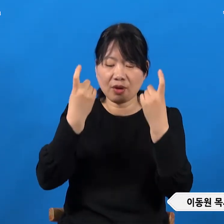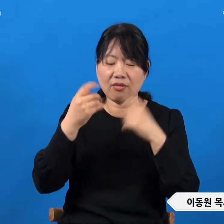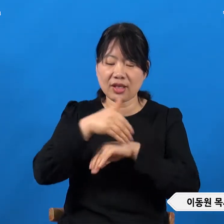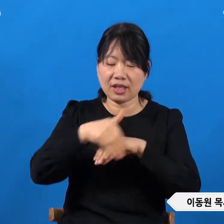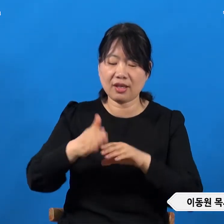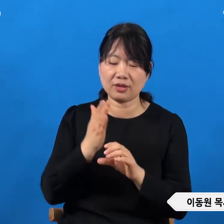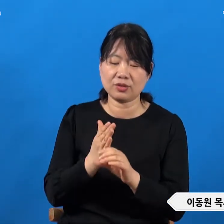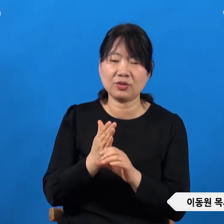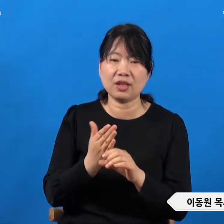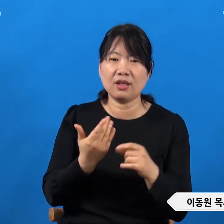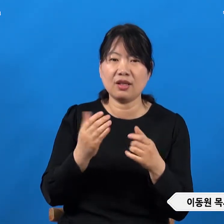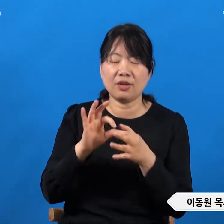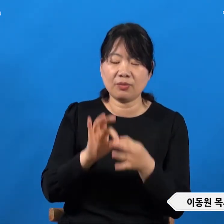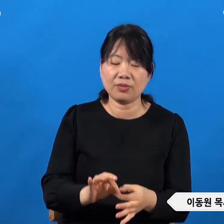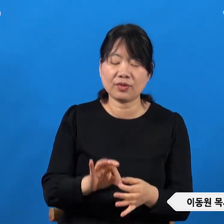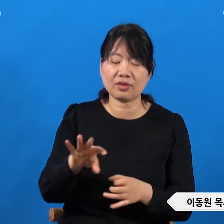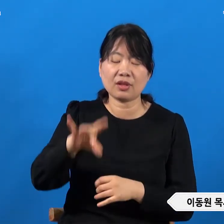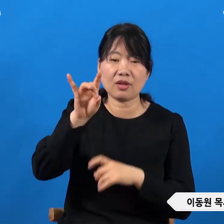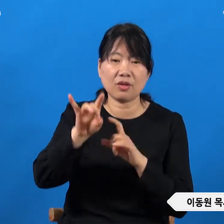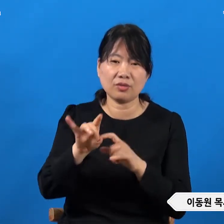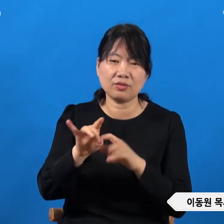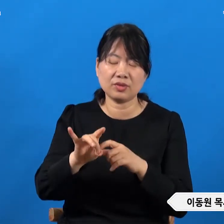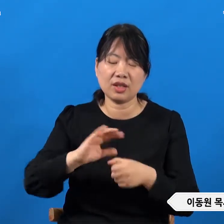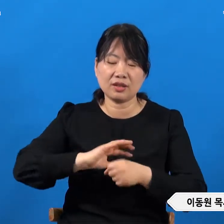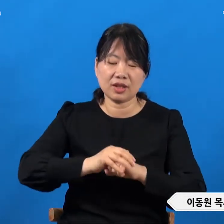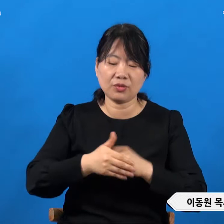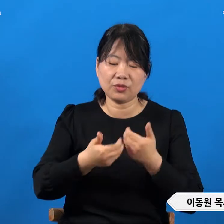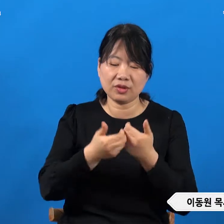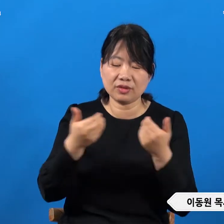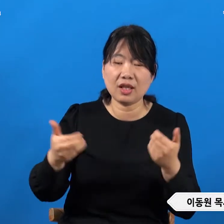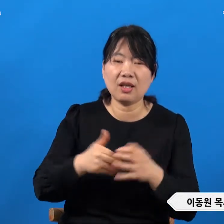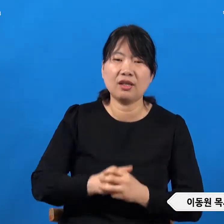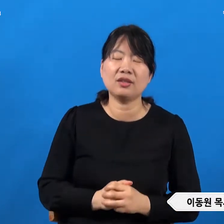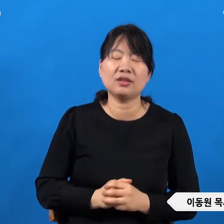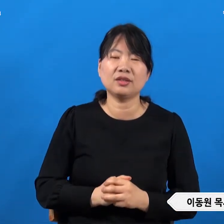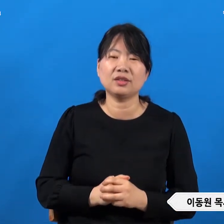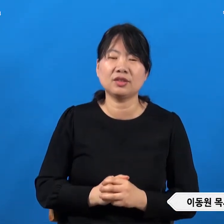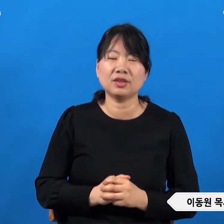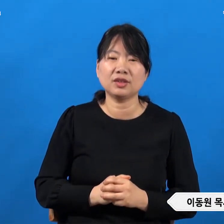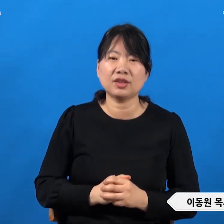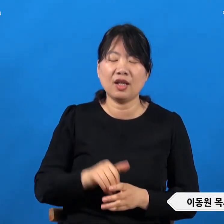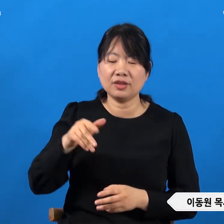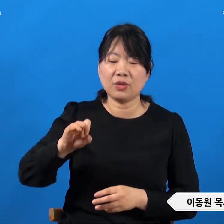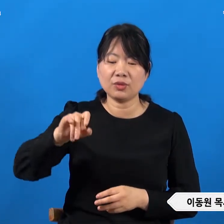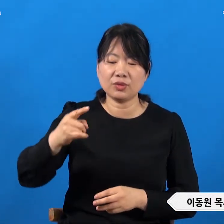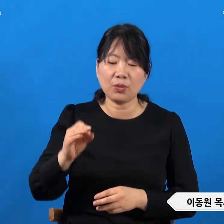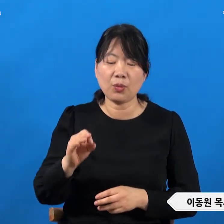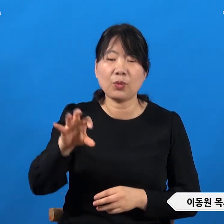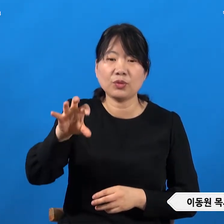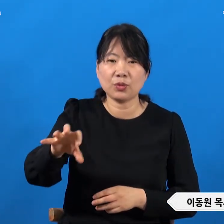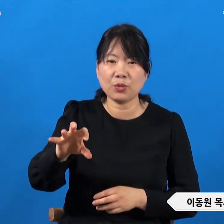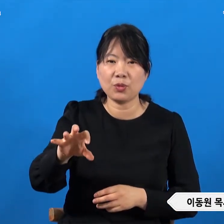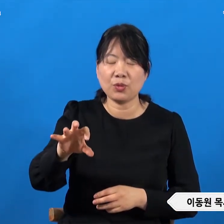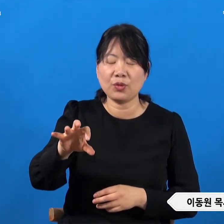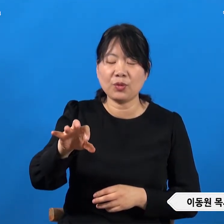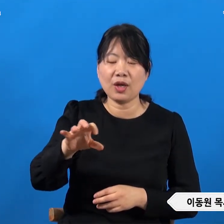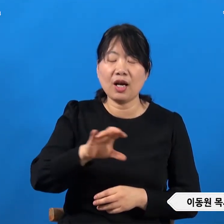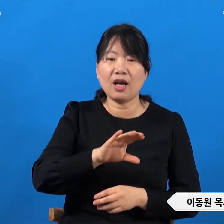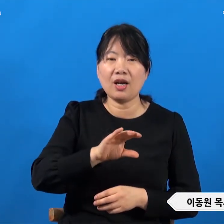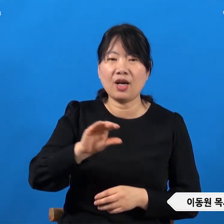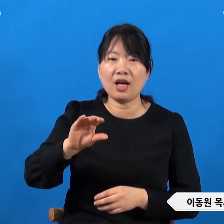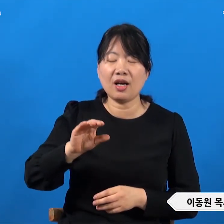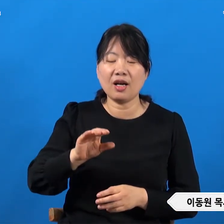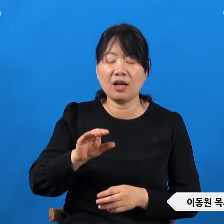계획합니다. 그러면서 이제 처음으로 대구를 떠나 청송 쪽으로 가면서 그쪽을